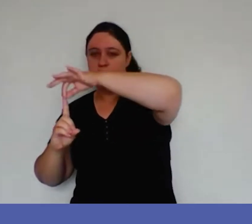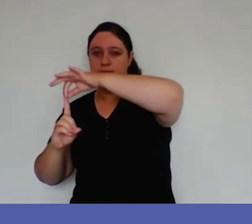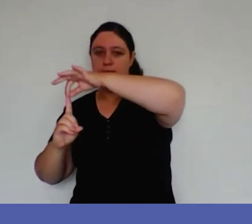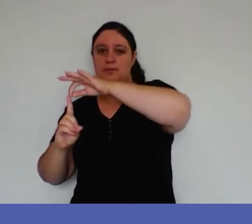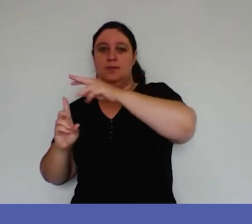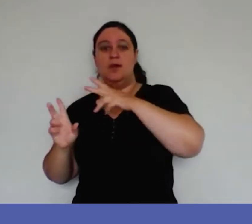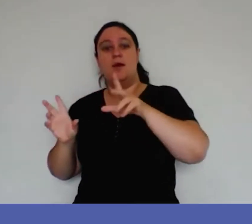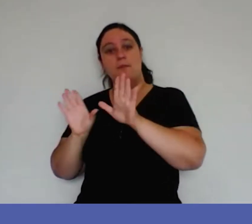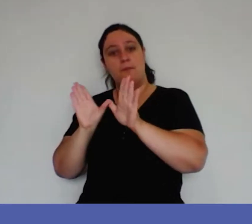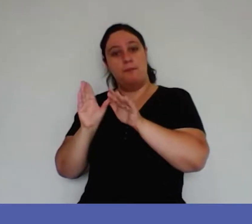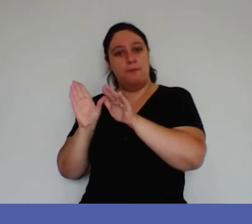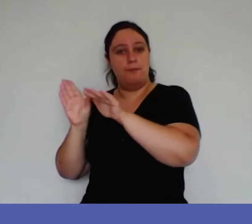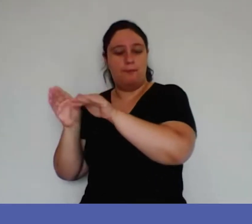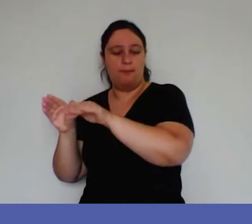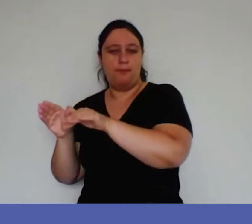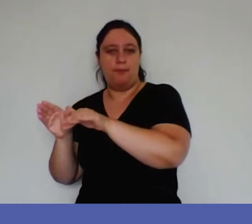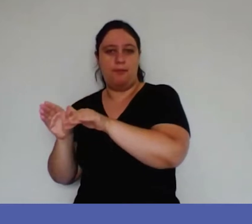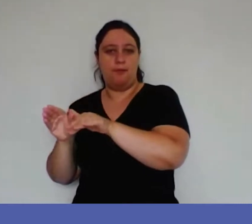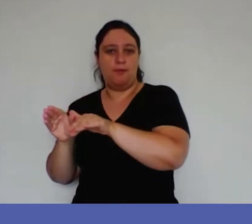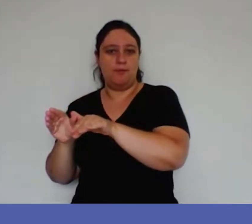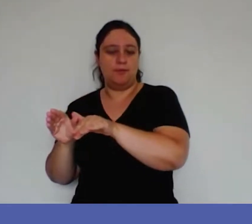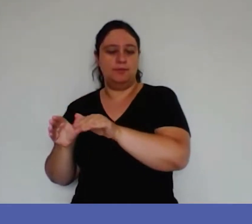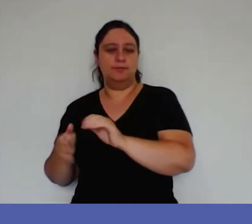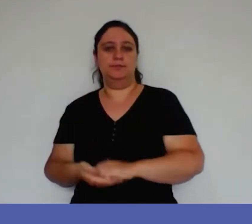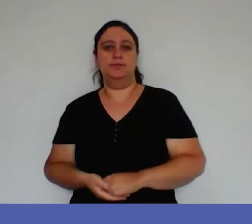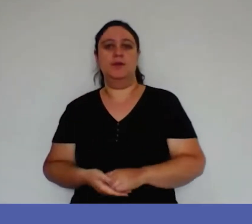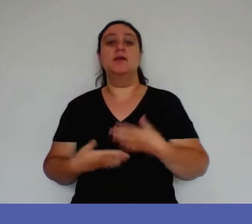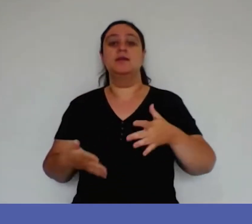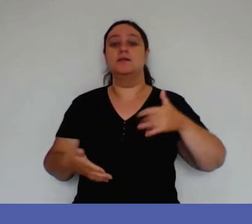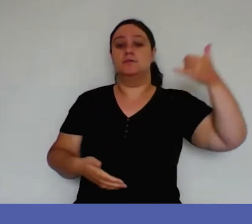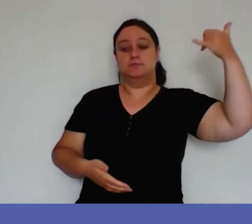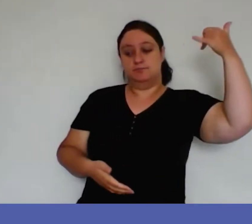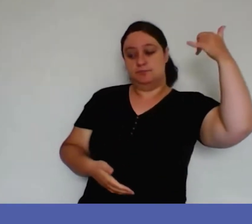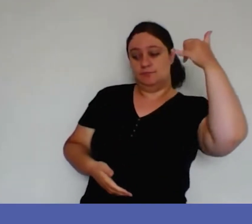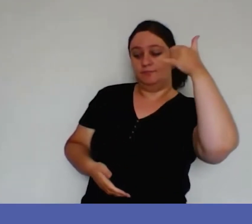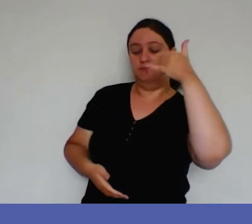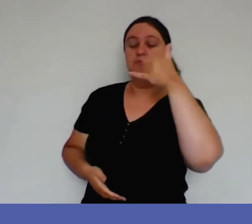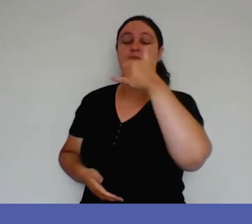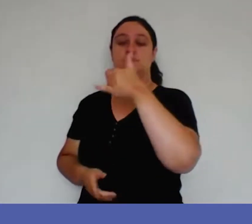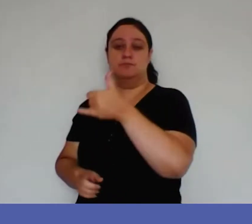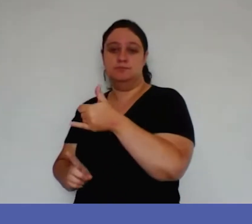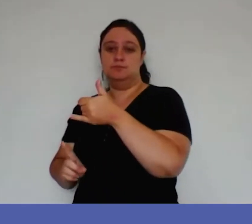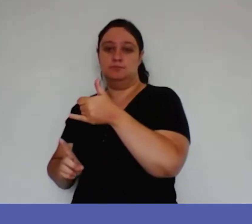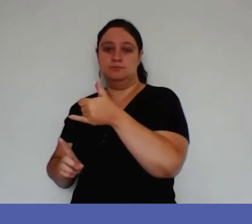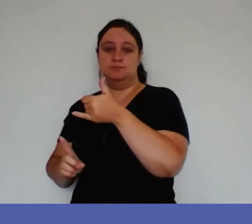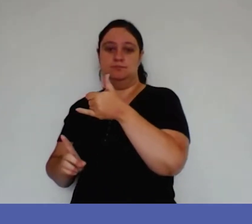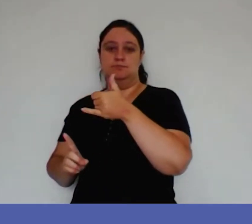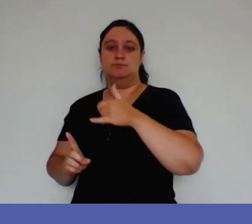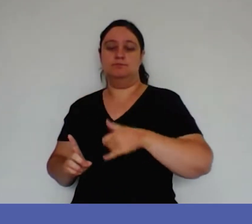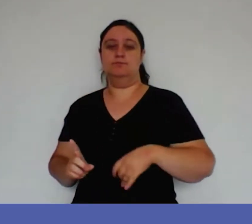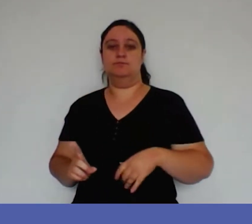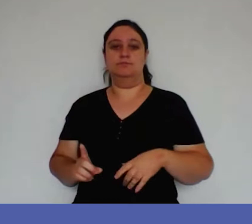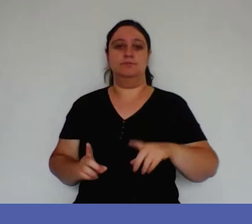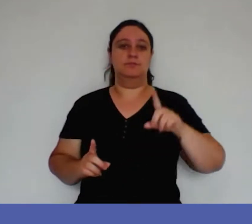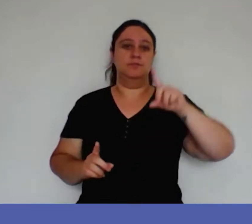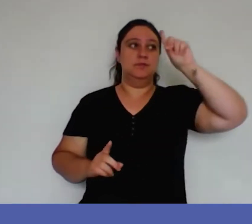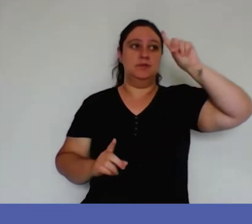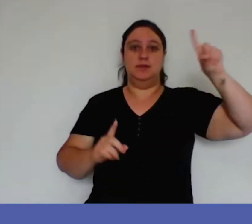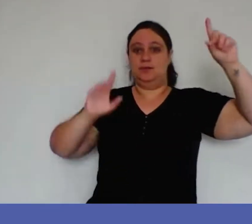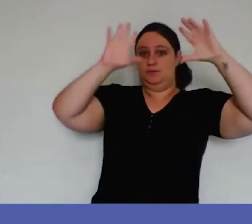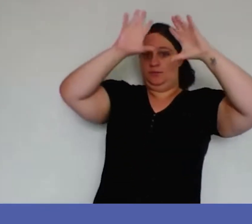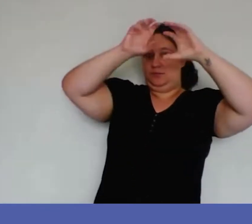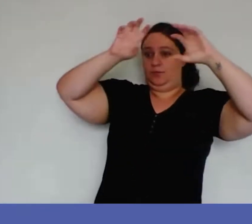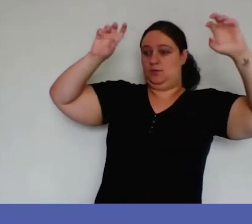e testemunhou com uma voz que saiu de um céu aberto, dizendo: esse é meu